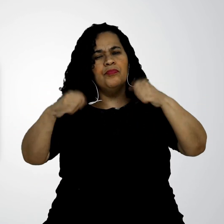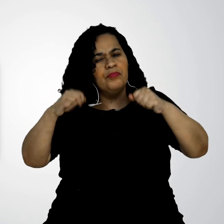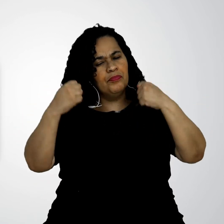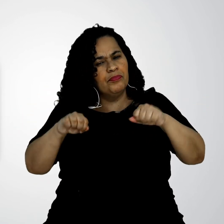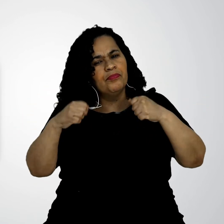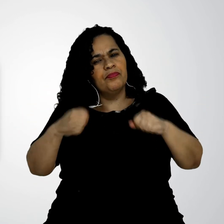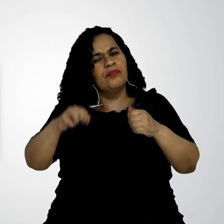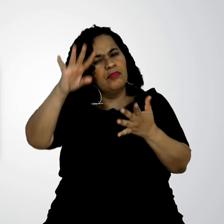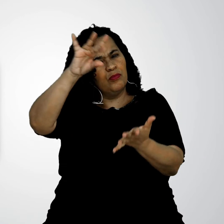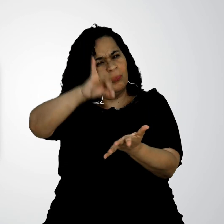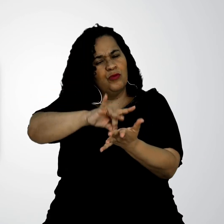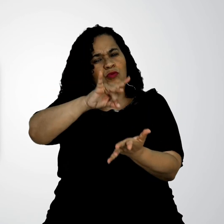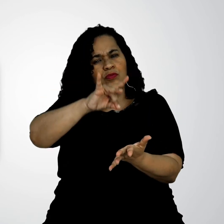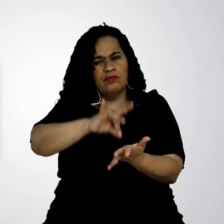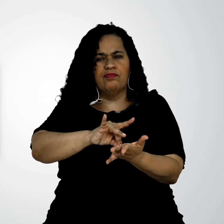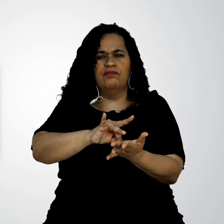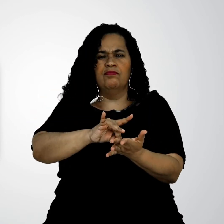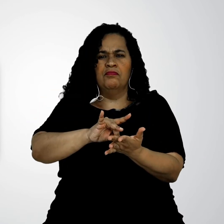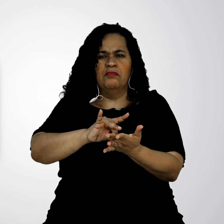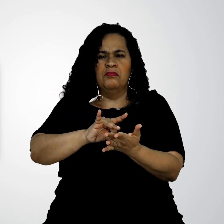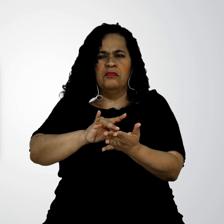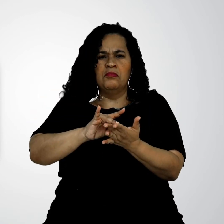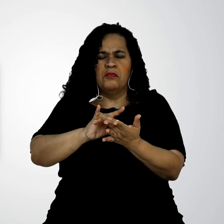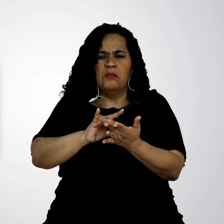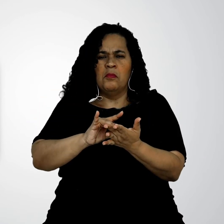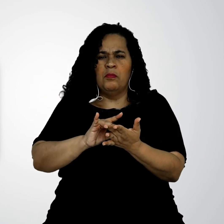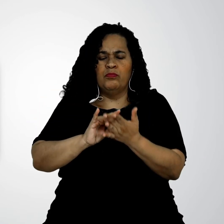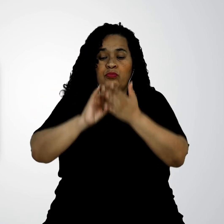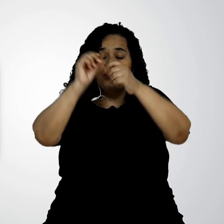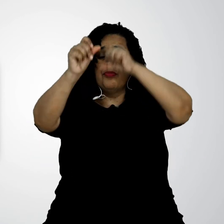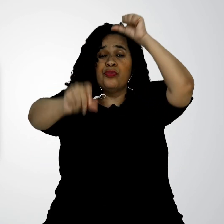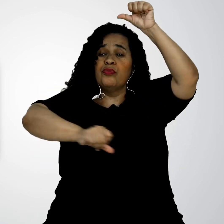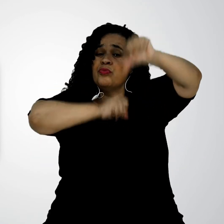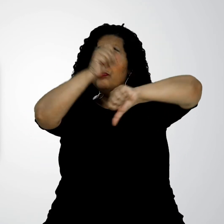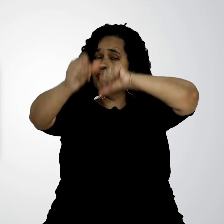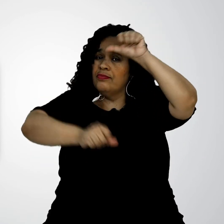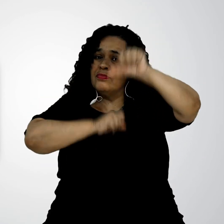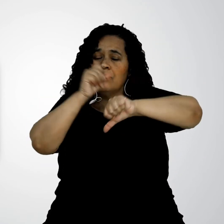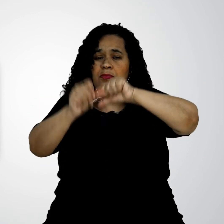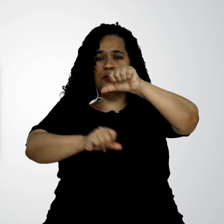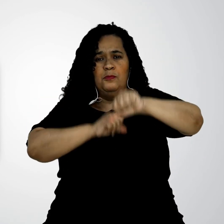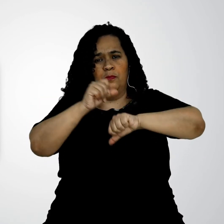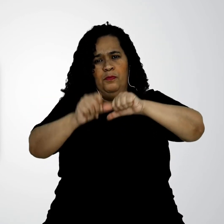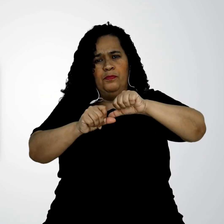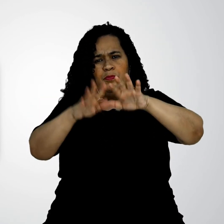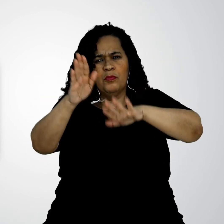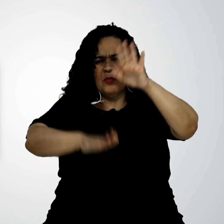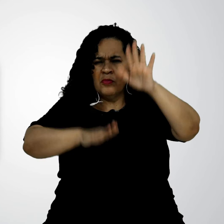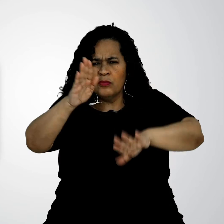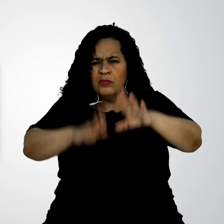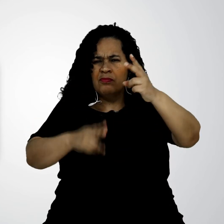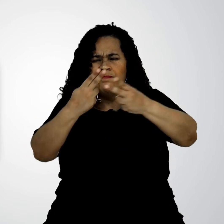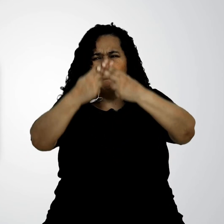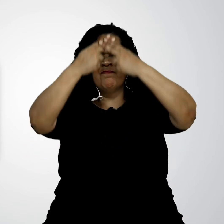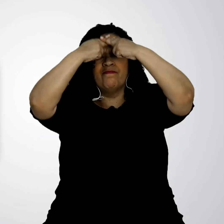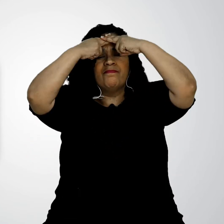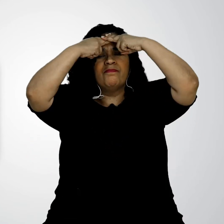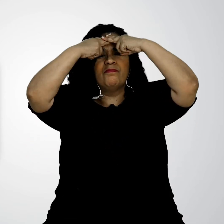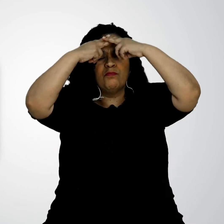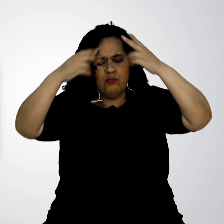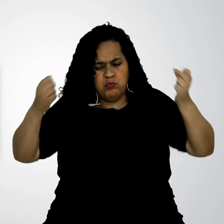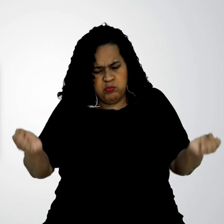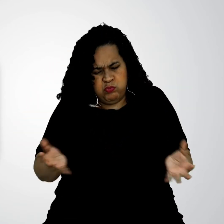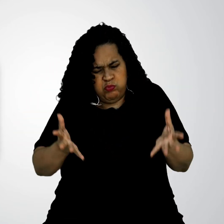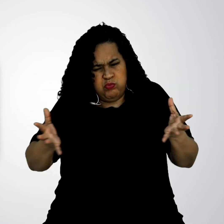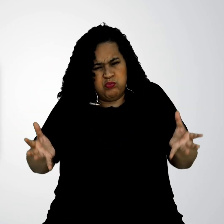que há toda uma história formatada. Como nós dissemos, pode existir traumas, influências. Agora tem essa